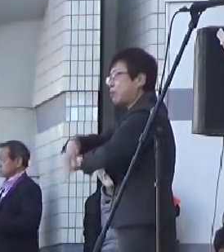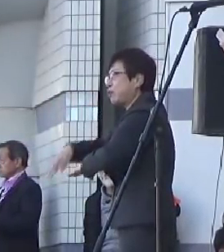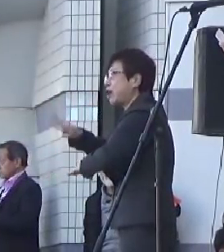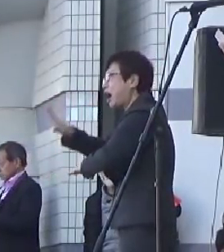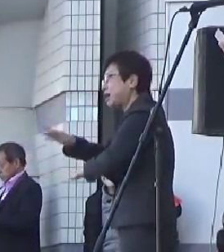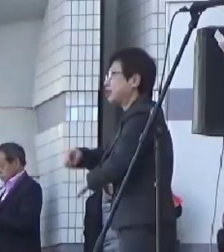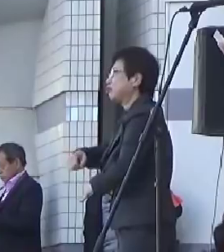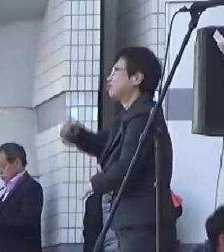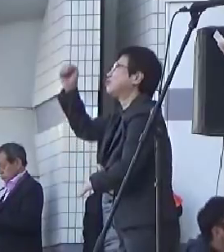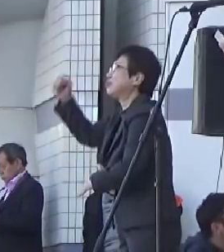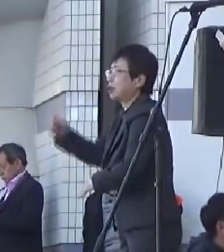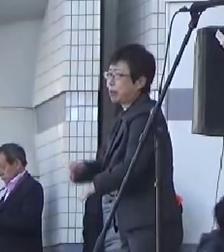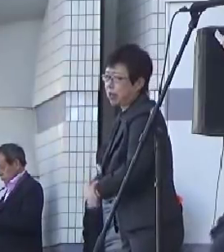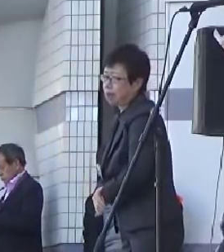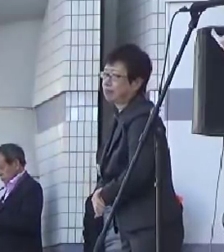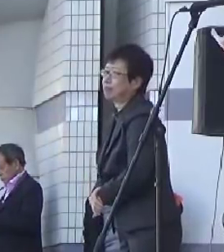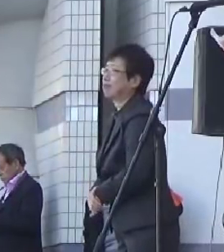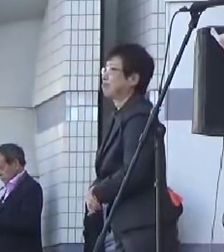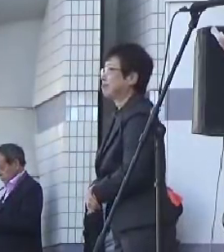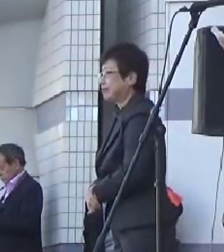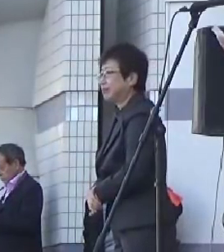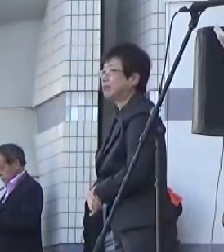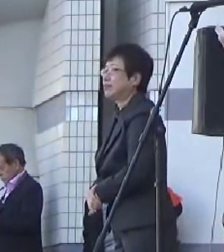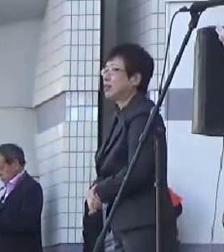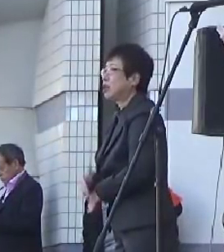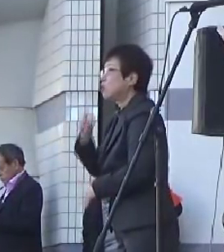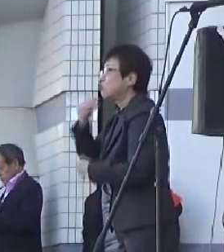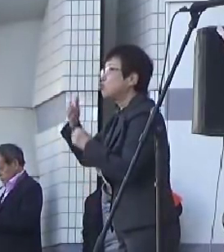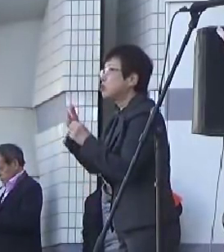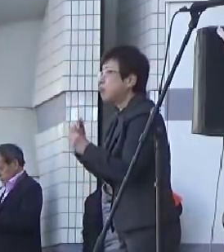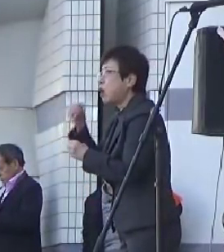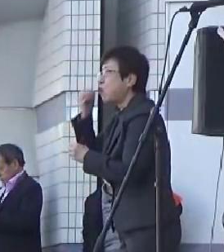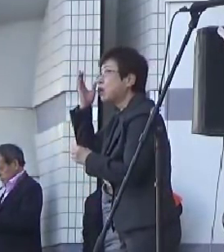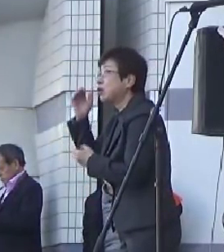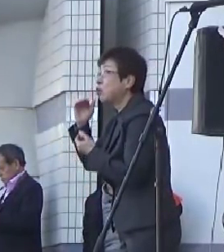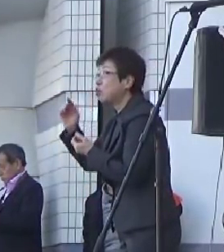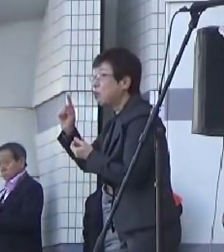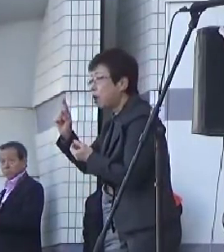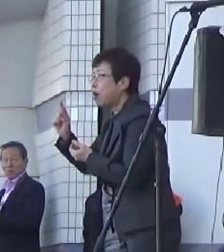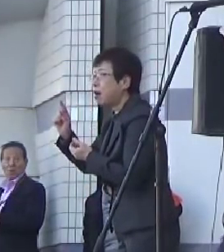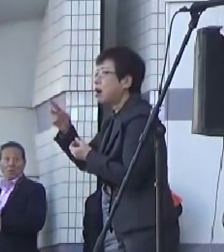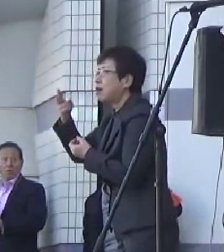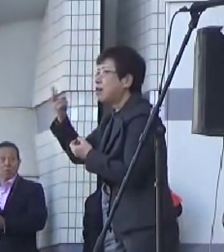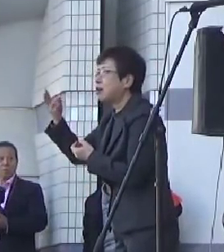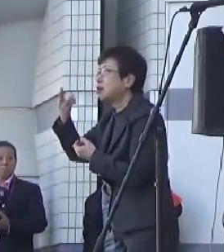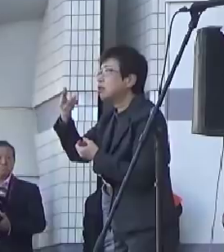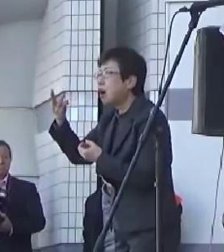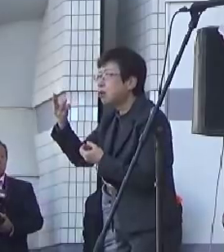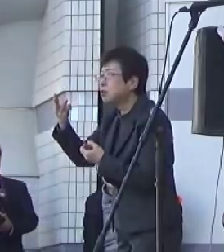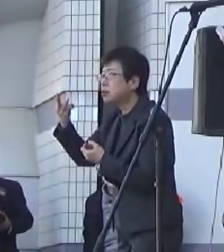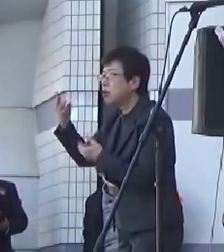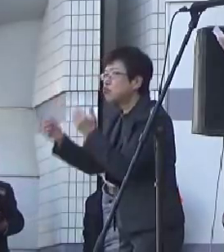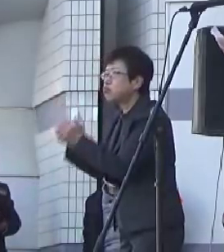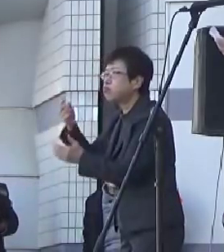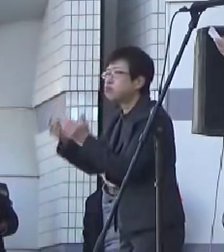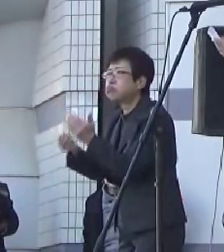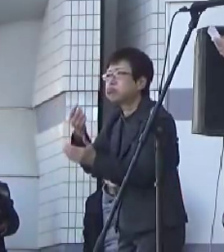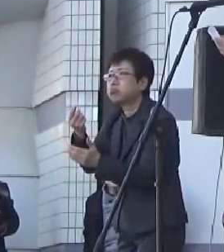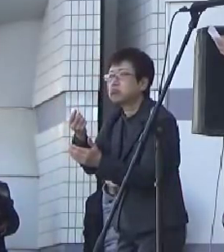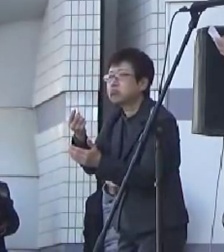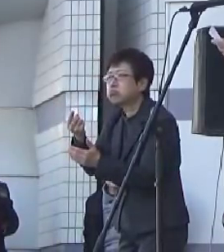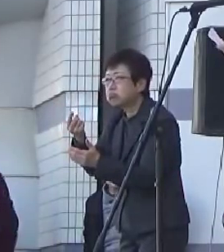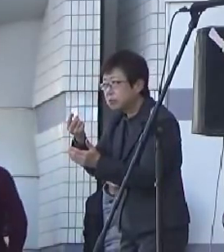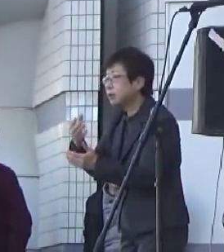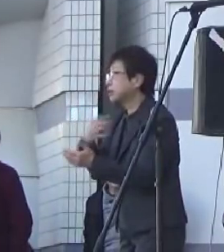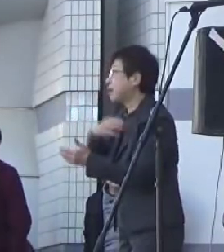て許すことはできません。福島を忘れることは第二第三の福島を引き起こすことにも